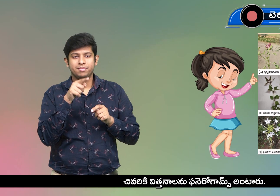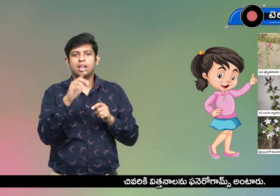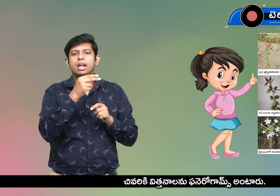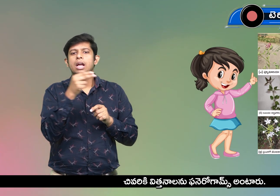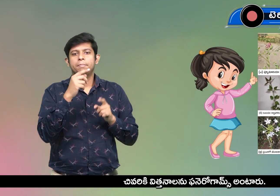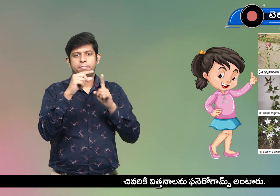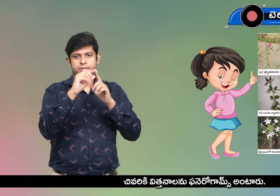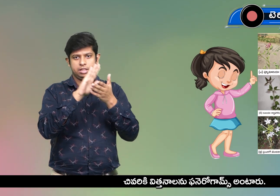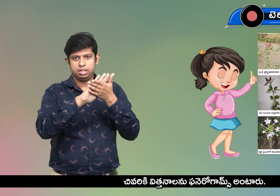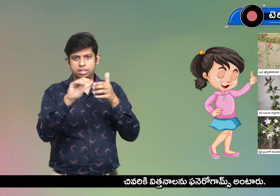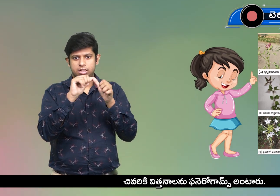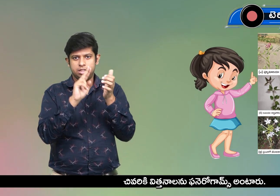ఫనెరోగామ్స్ అంటారు.